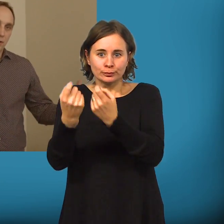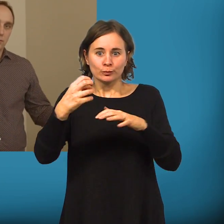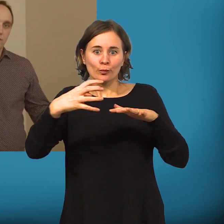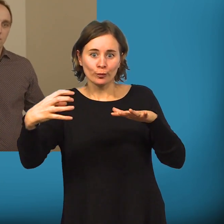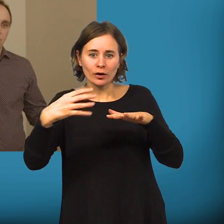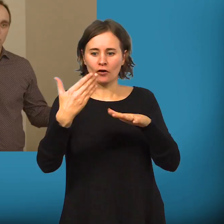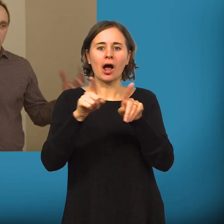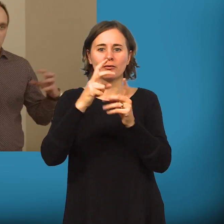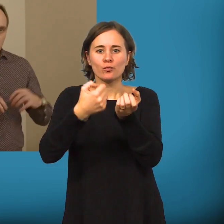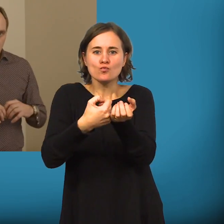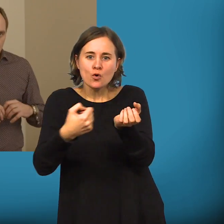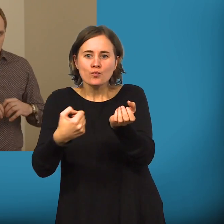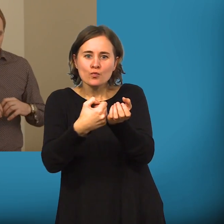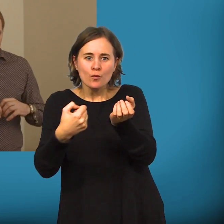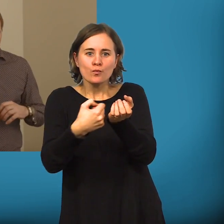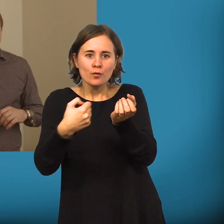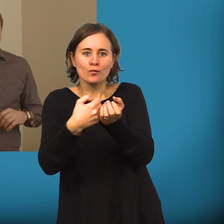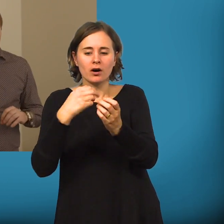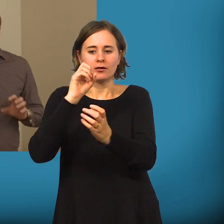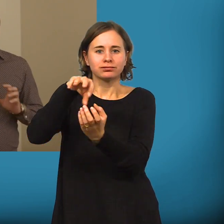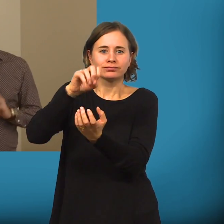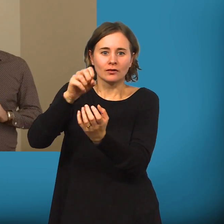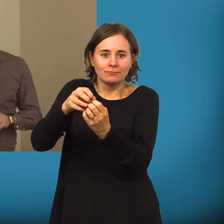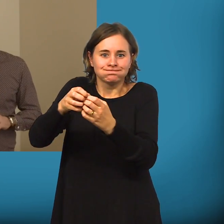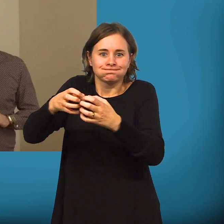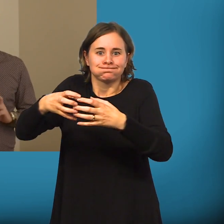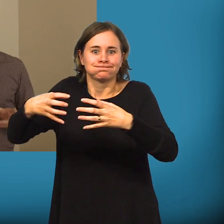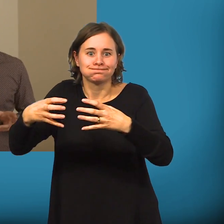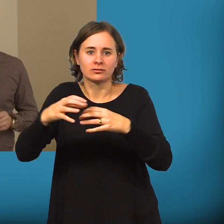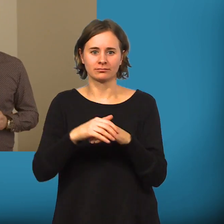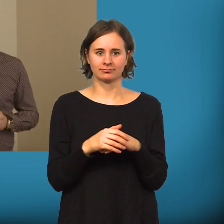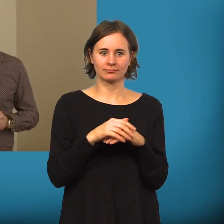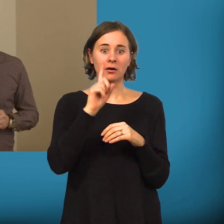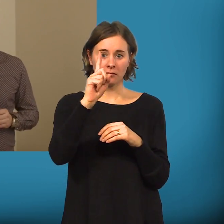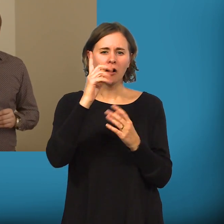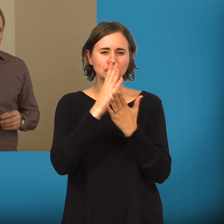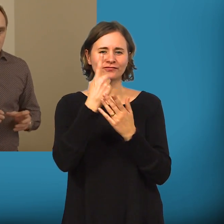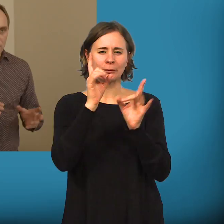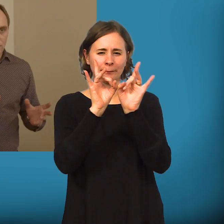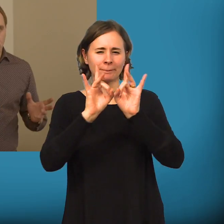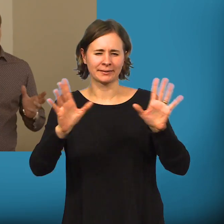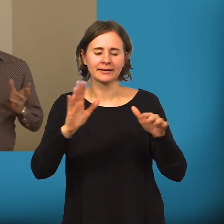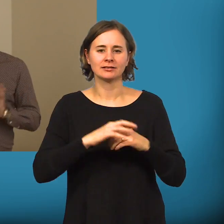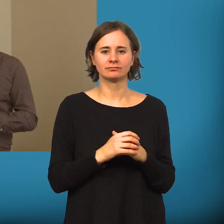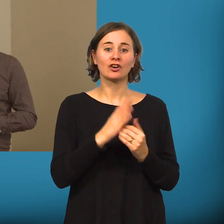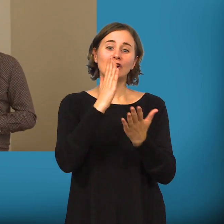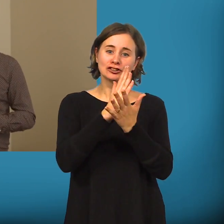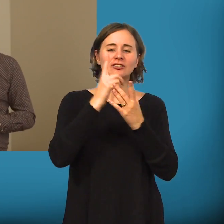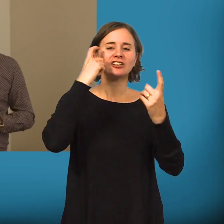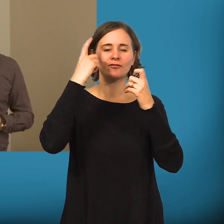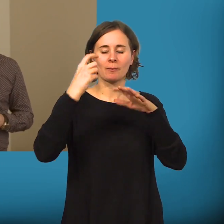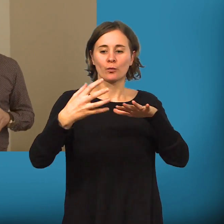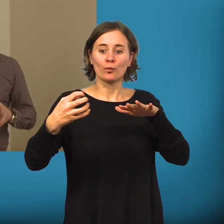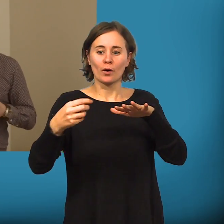formuojasi vakumas, tas vakumas iš karto užsipildo. Skirtumas yra tik tai vienas, kad vienais